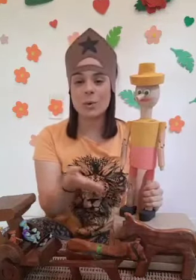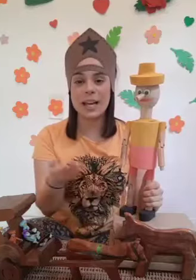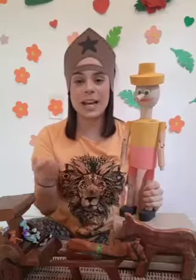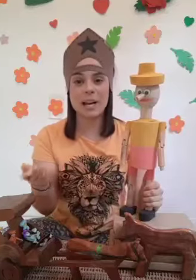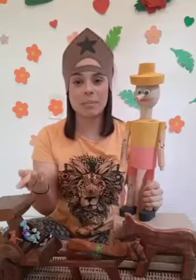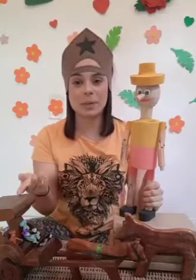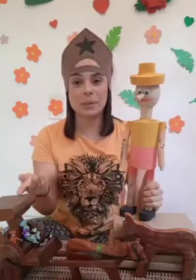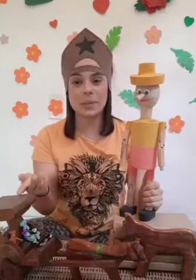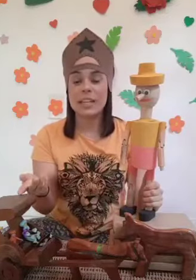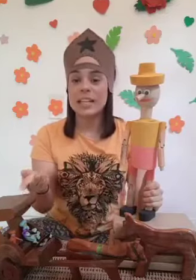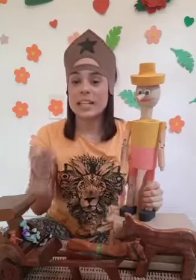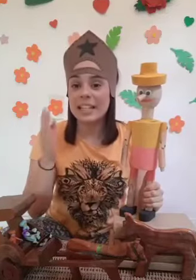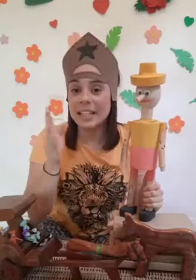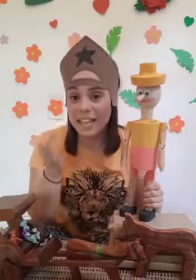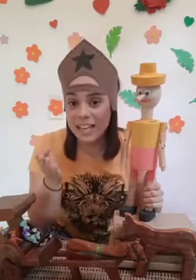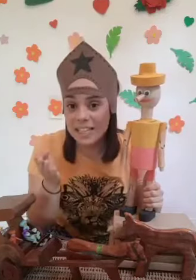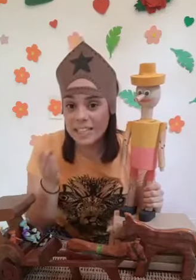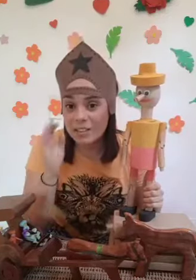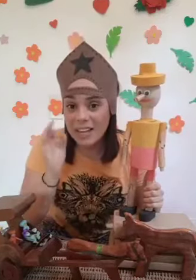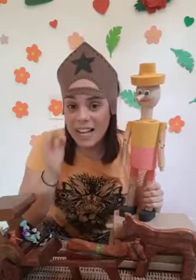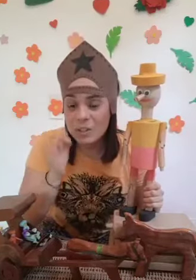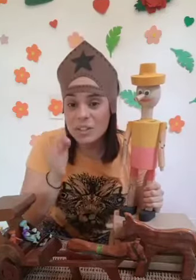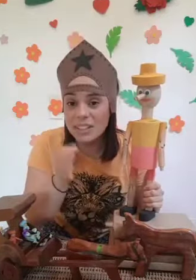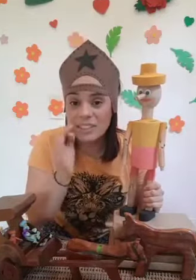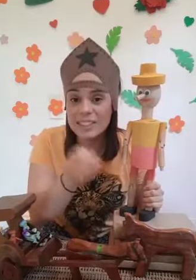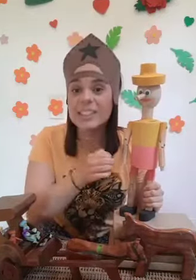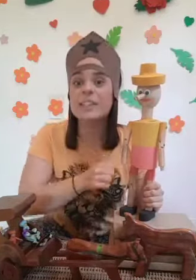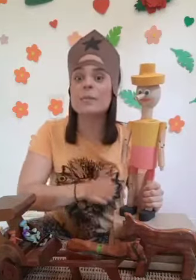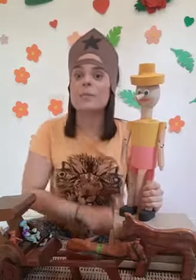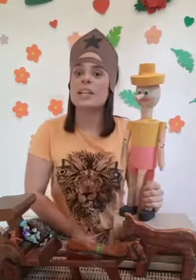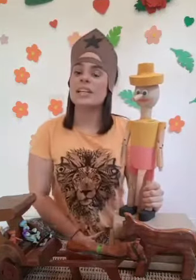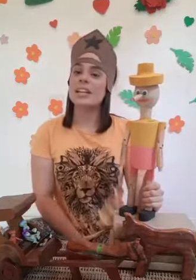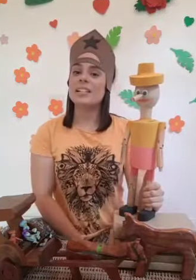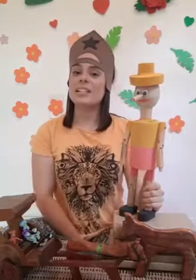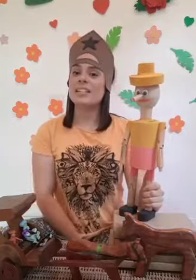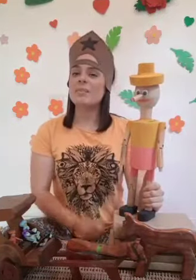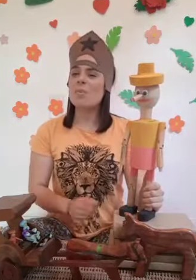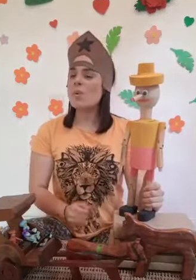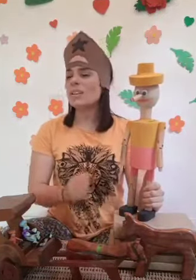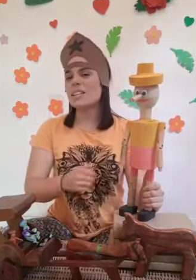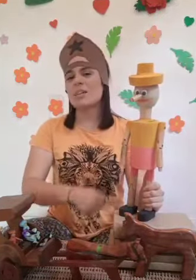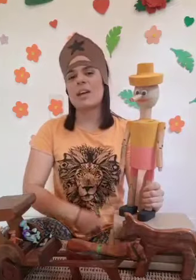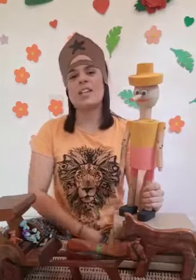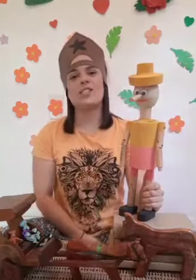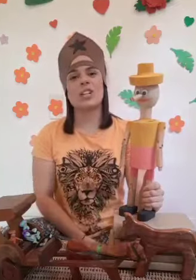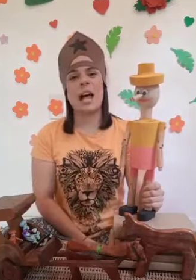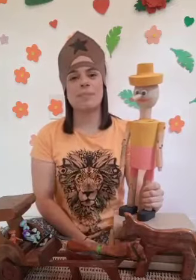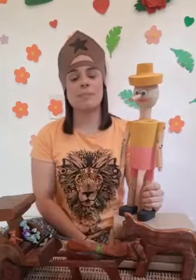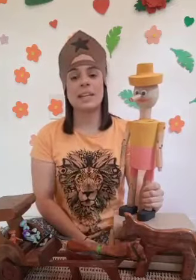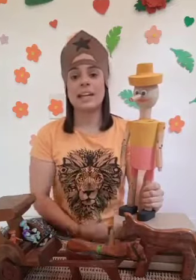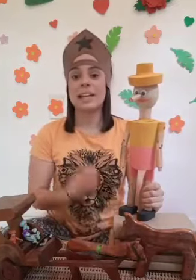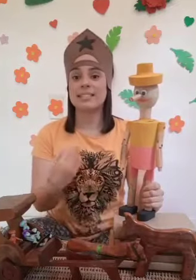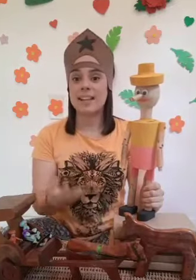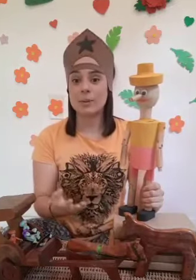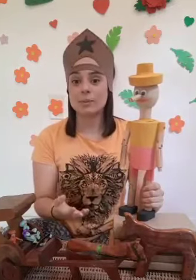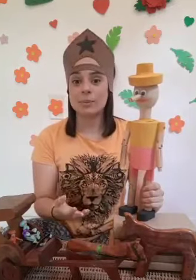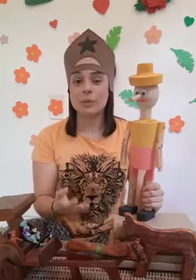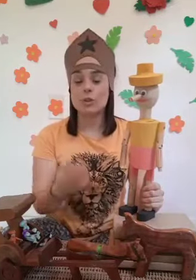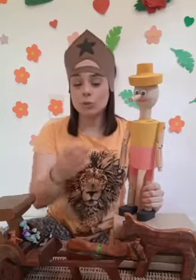e Relâmpago, que eles são lá do sertão e eles sentem muita saudade de lá. Então, junto